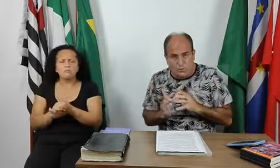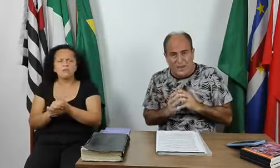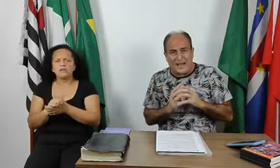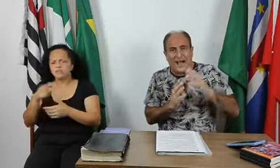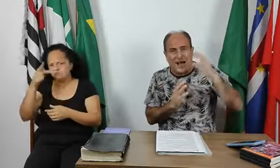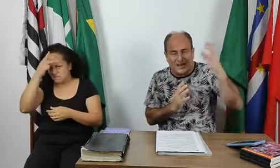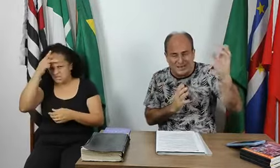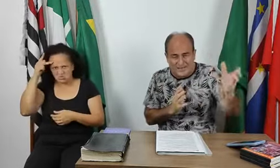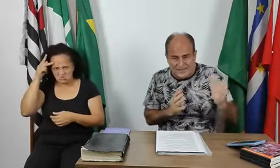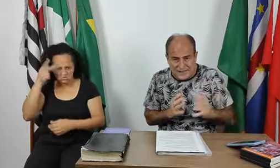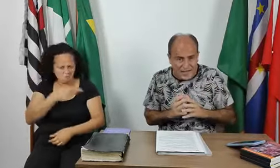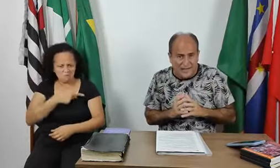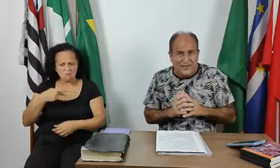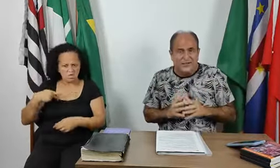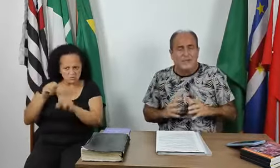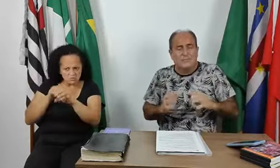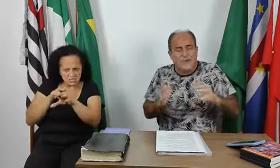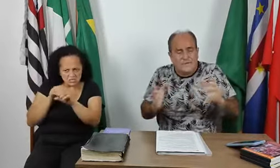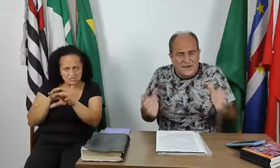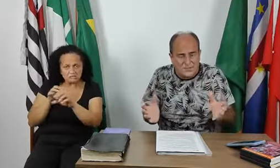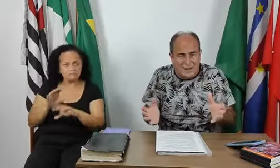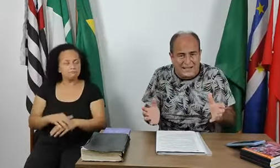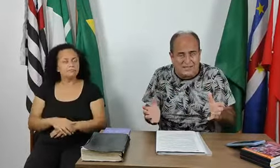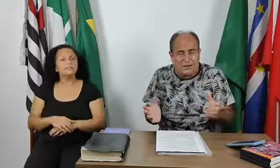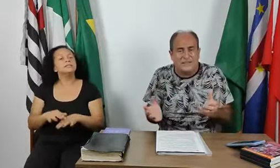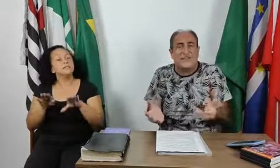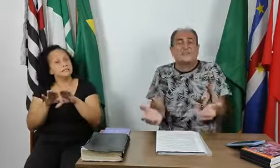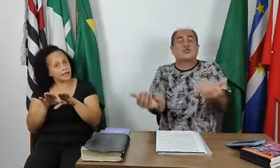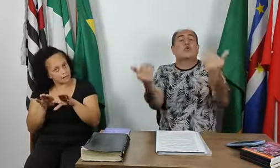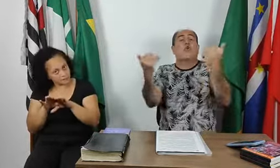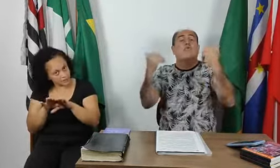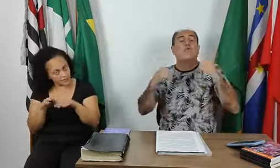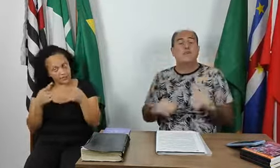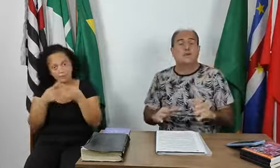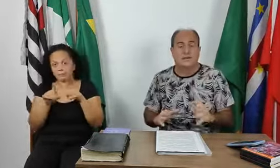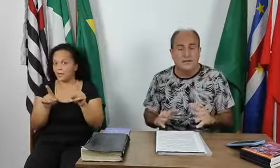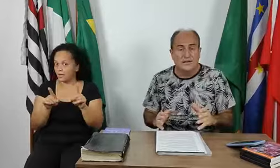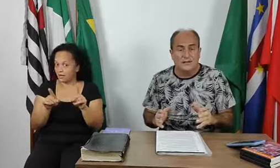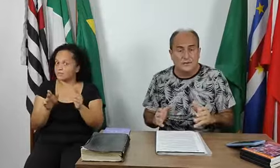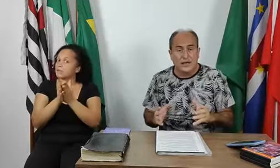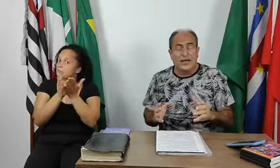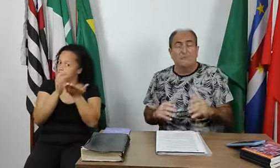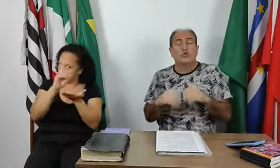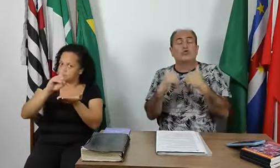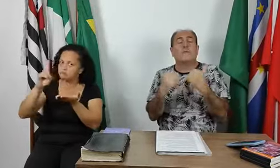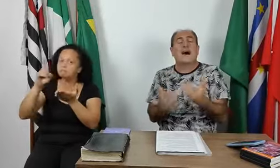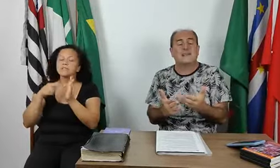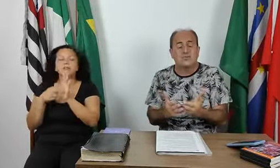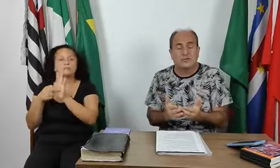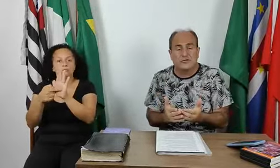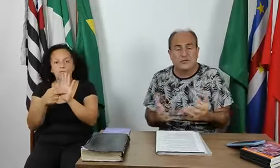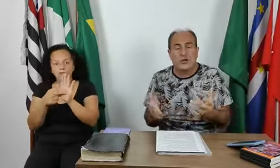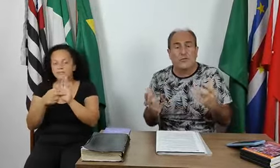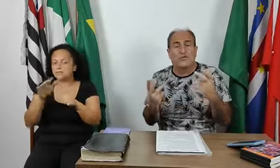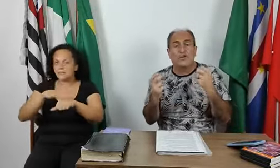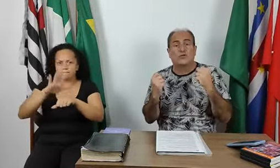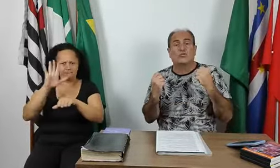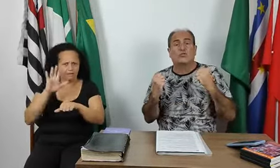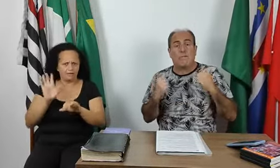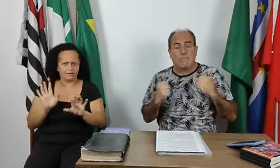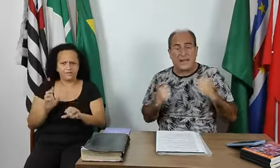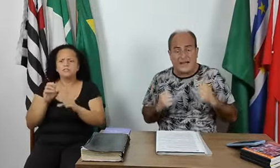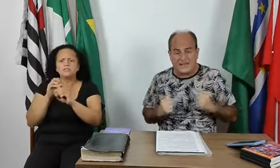pregador pregar, ensinar, também faz parte, mas esse ouvir, é muito mais do que você